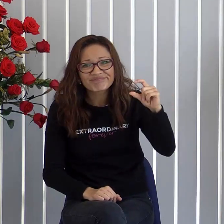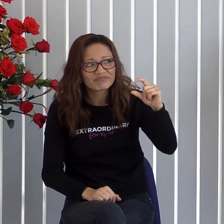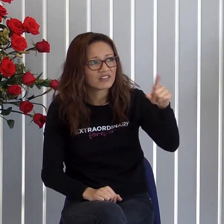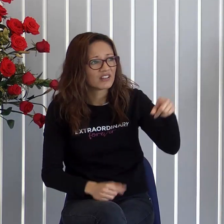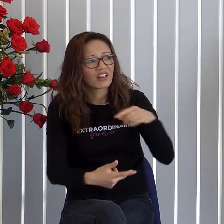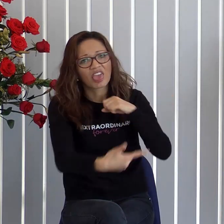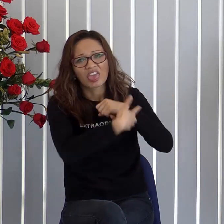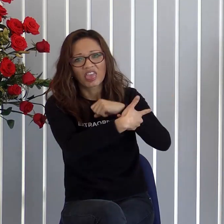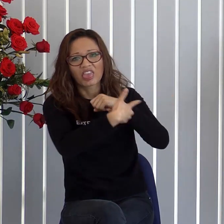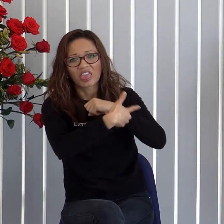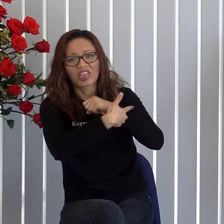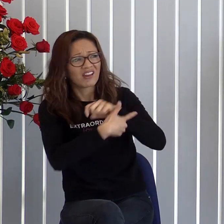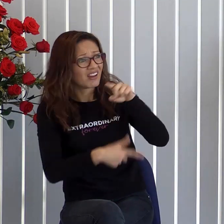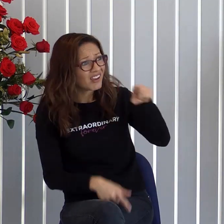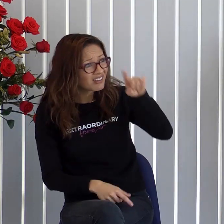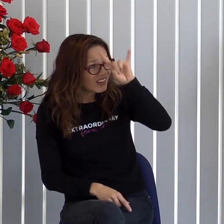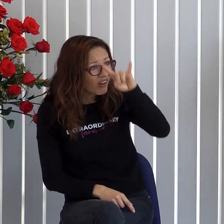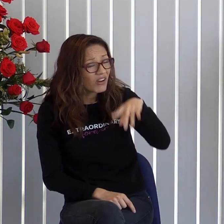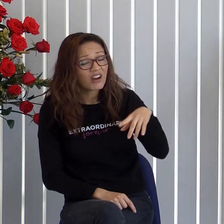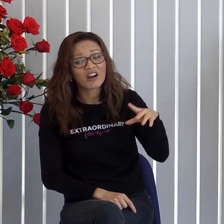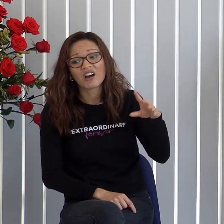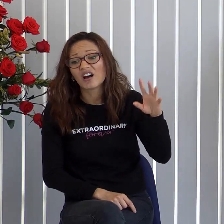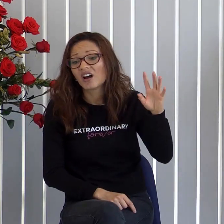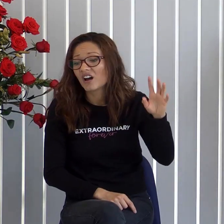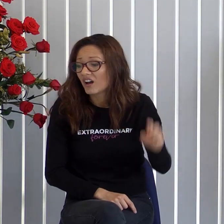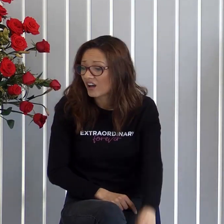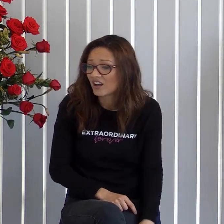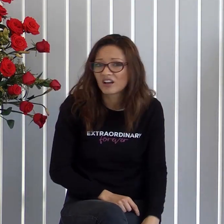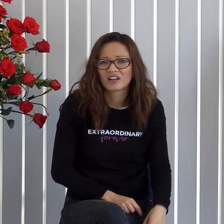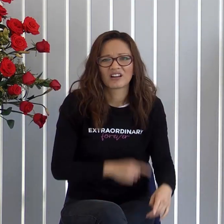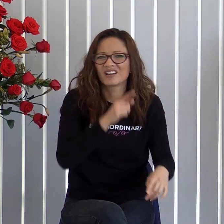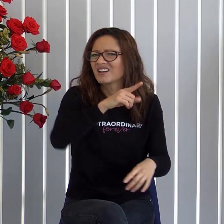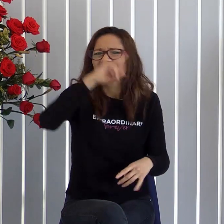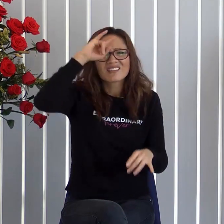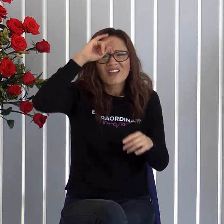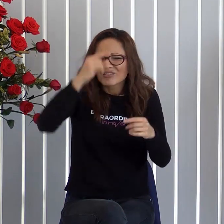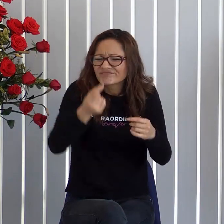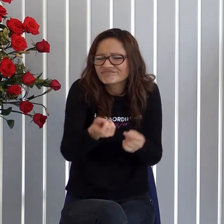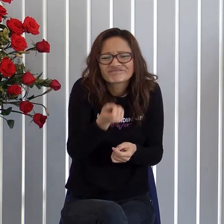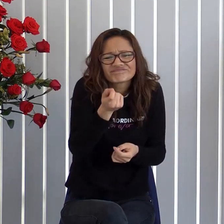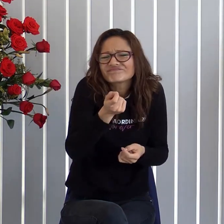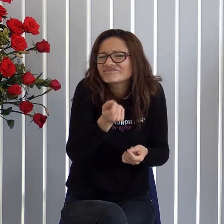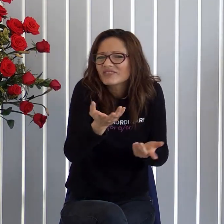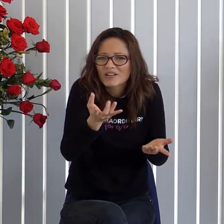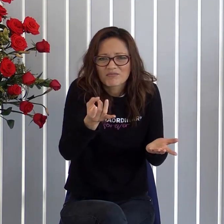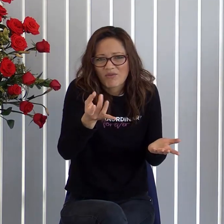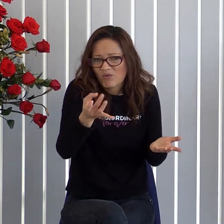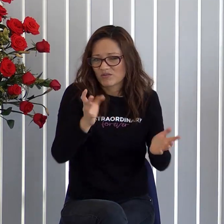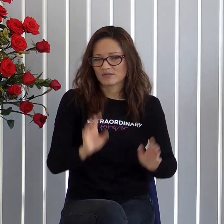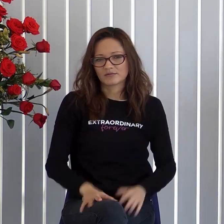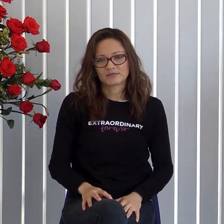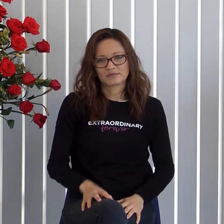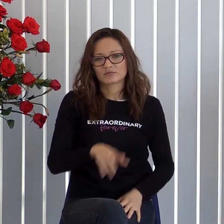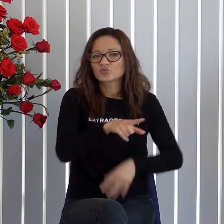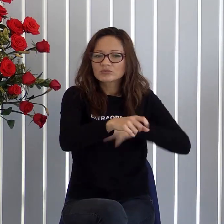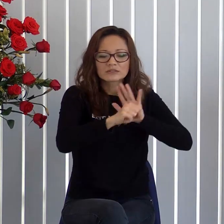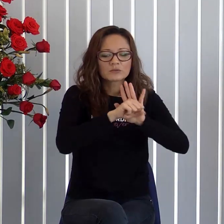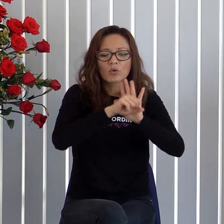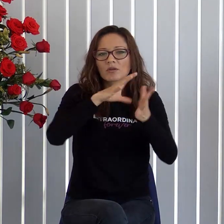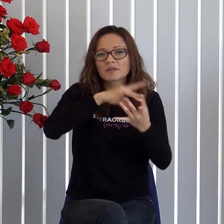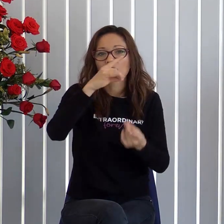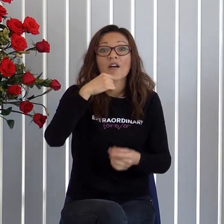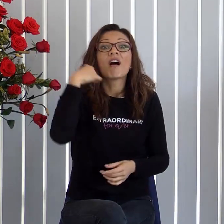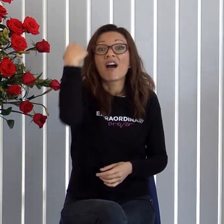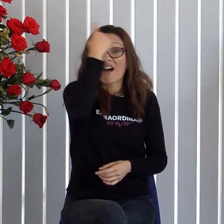sometidos? ¿Sí? Es que es un enanillo, hablando espiritualmente, con